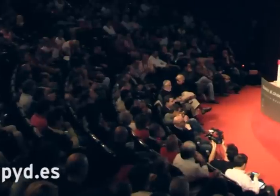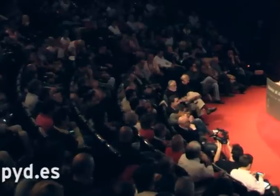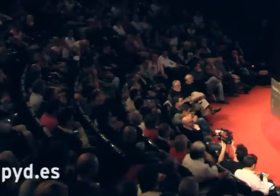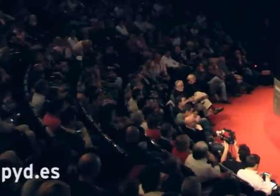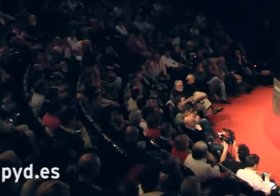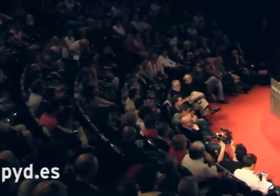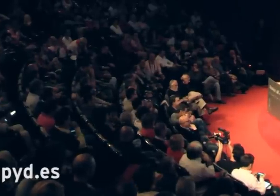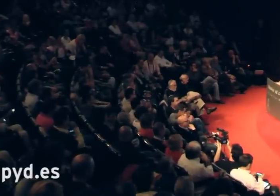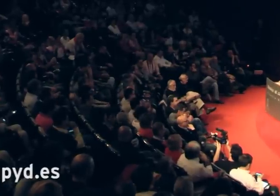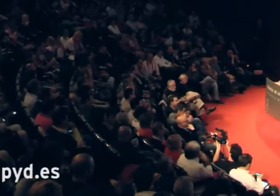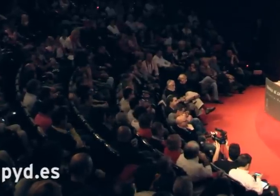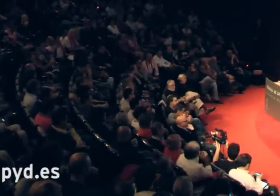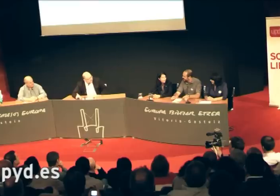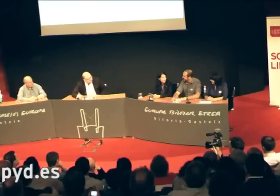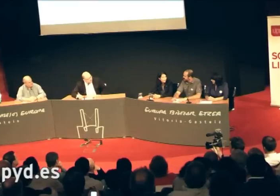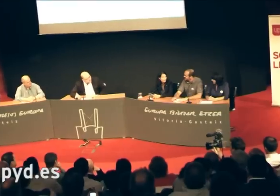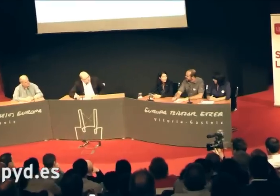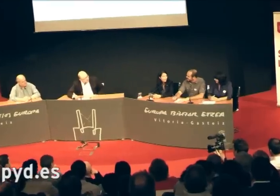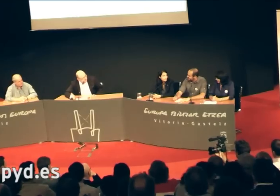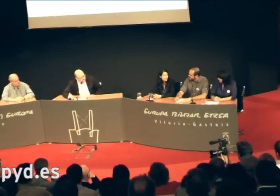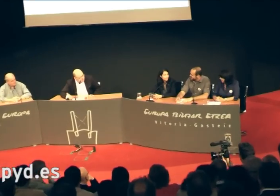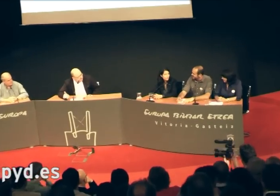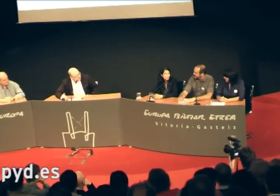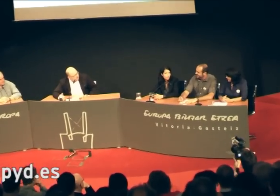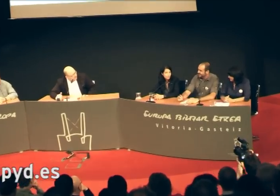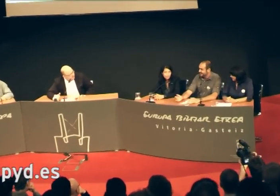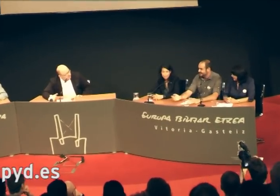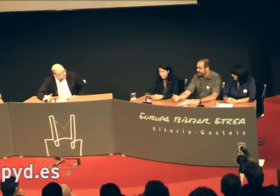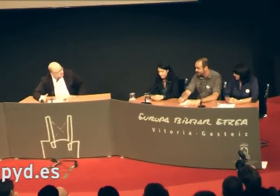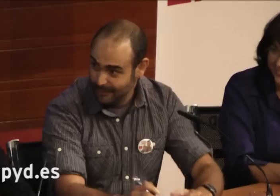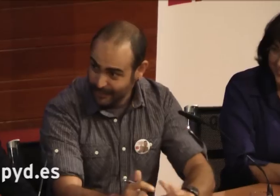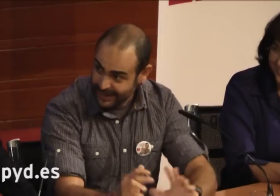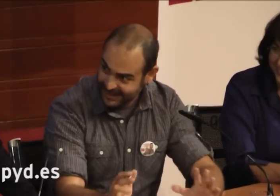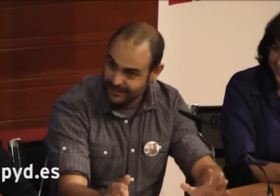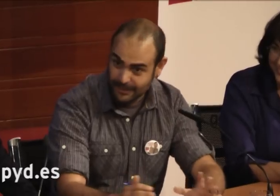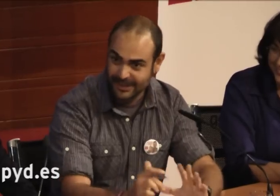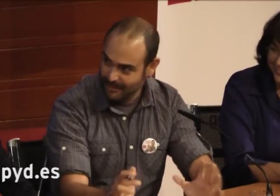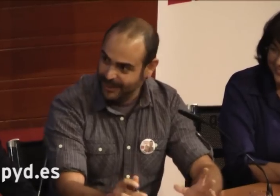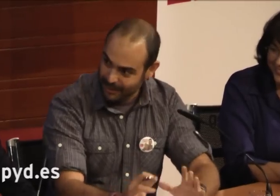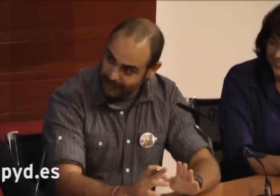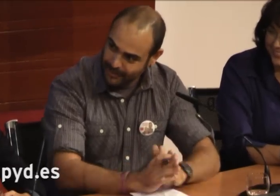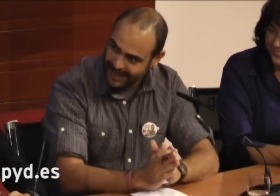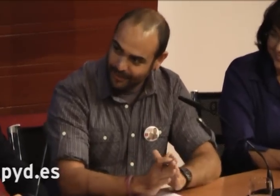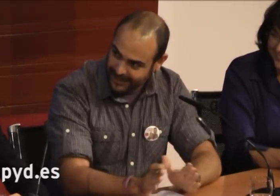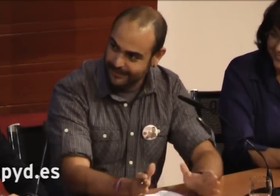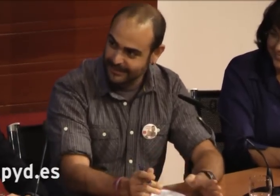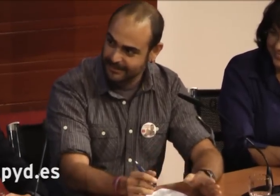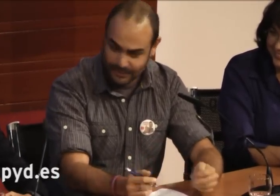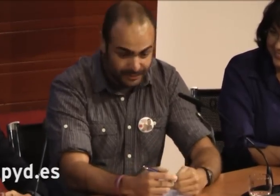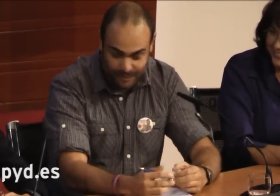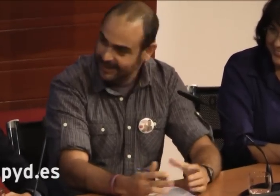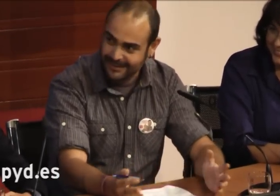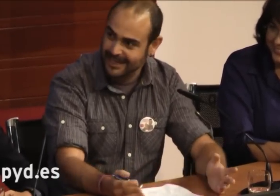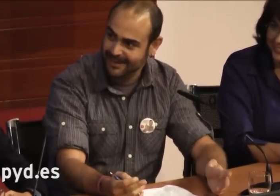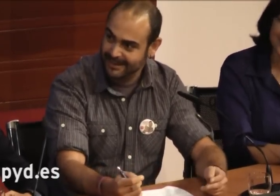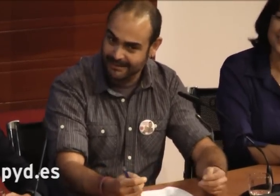Nacho, en tu caso, ¿qué es lo que te movió? ¿Algo parecido, una sensación similar a tus compañeros? Bueno, supongo que todos los que estamos aquí nos han unido algo parecido, ¿no? Yo